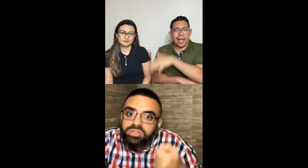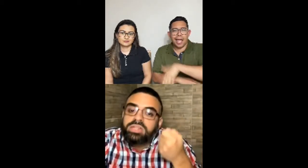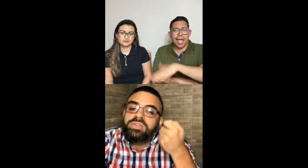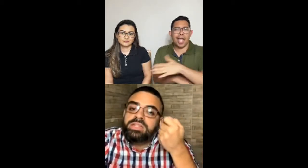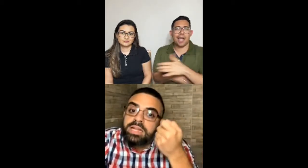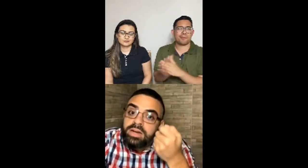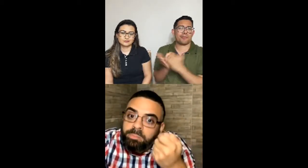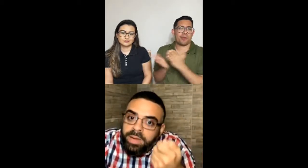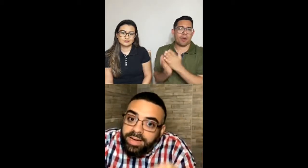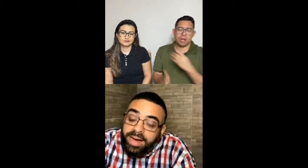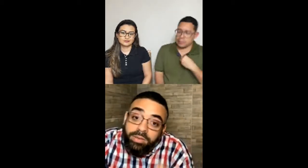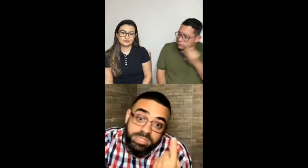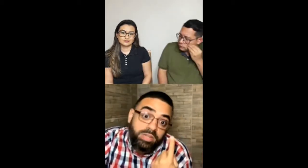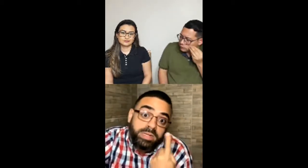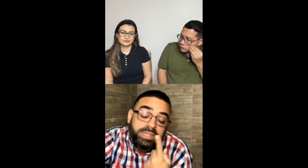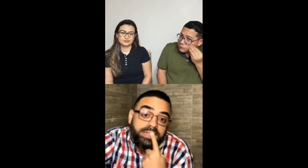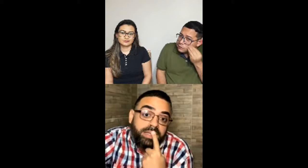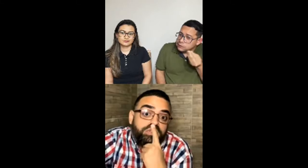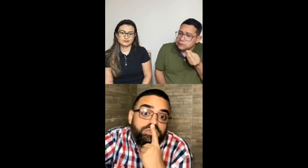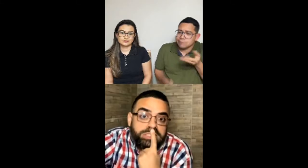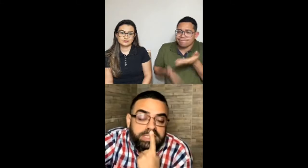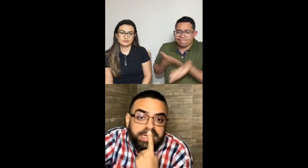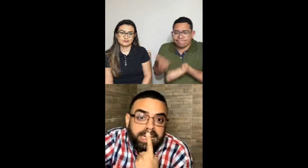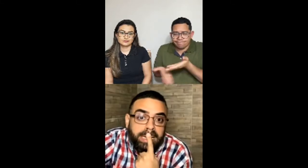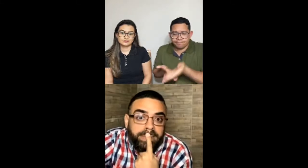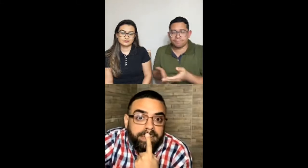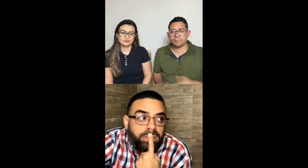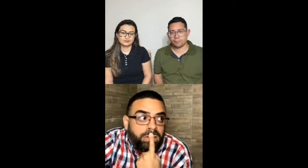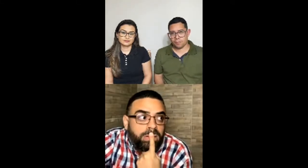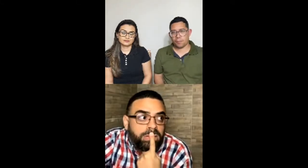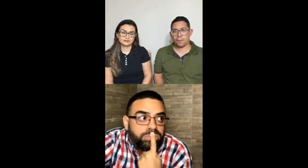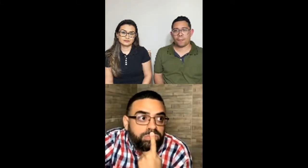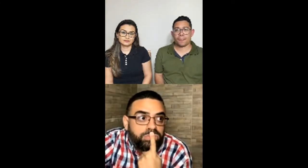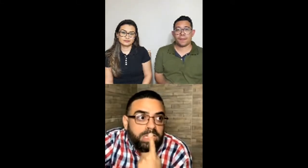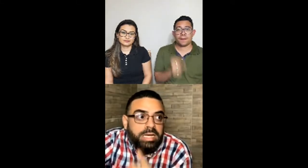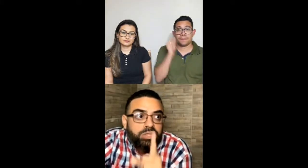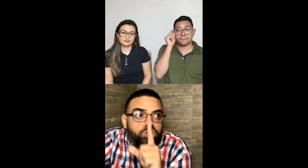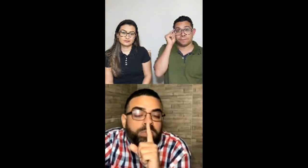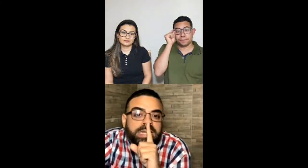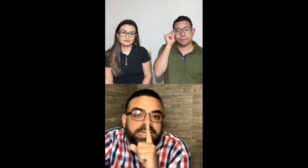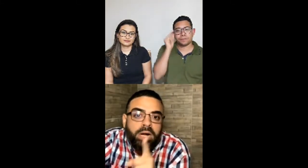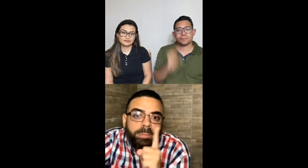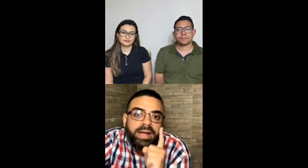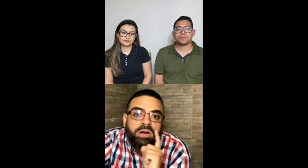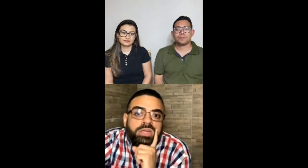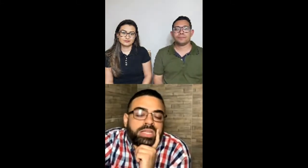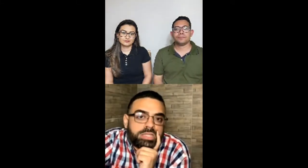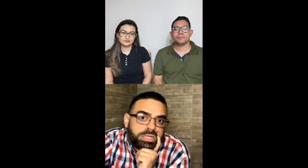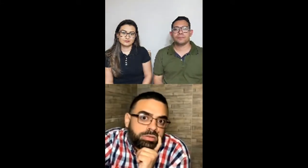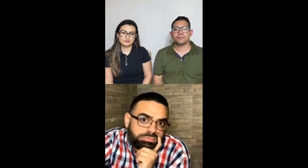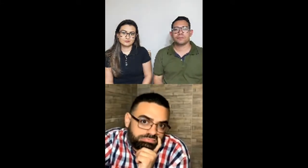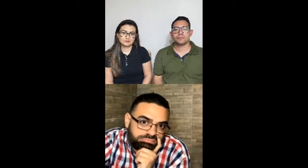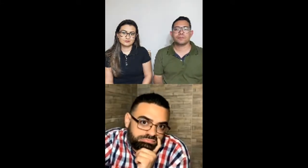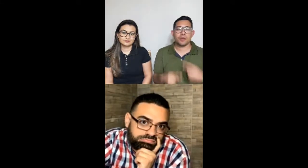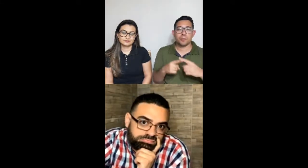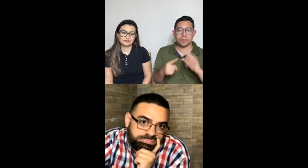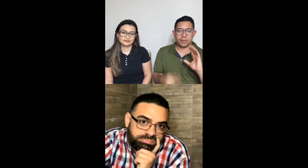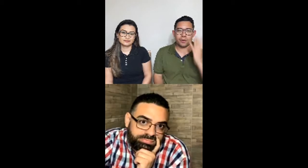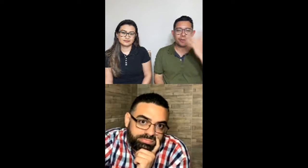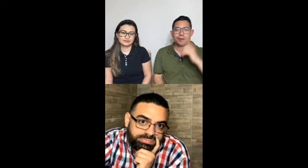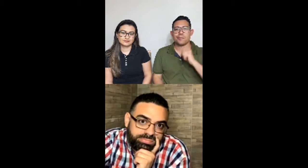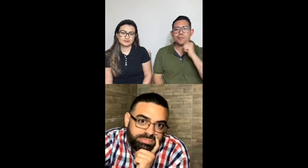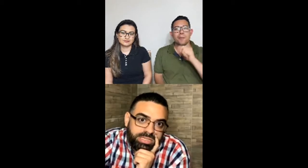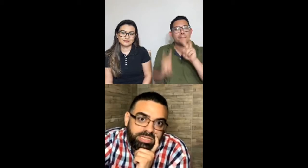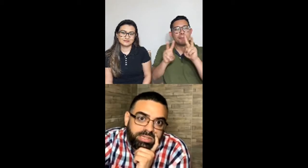vender, trocado, pedir dinheiro. E a gente tentava toda a vida. Não, você tem uma ideia, teve um dia que ela